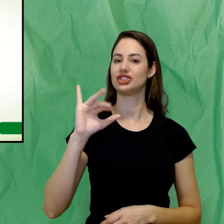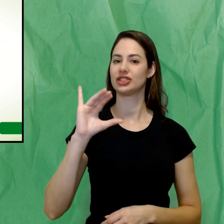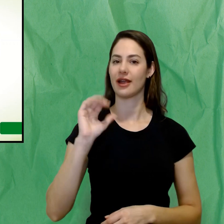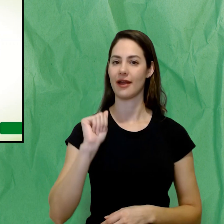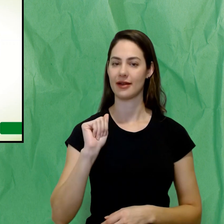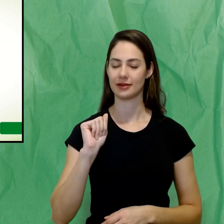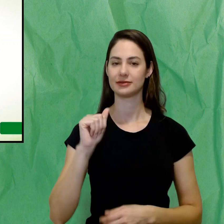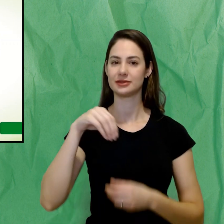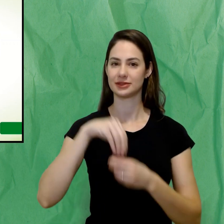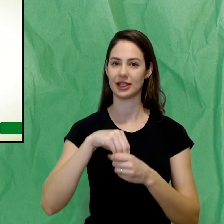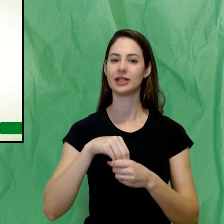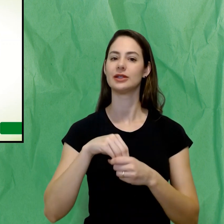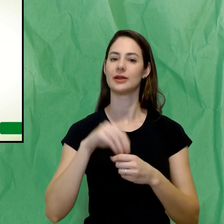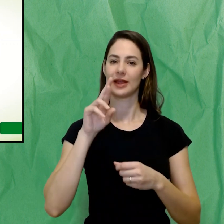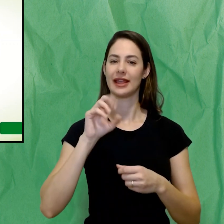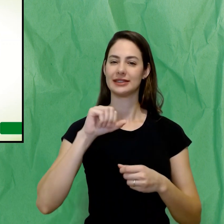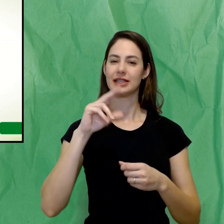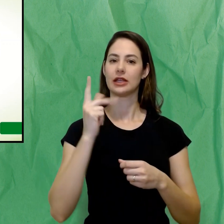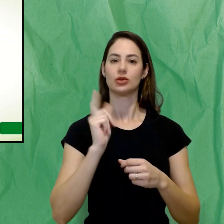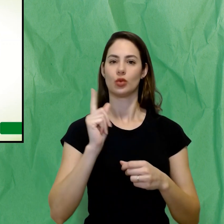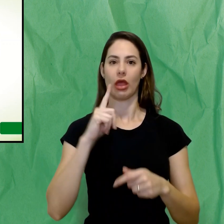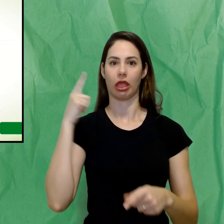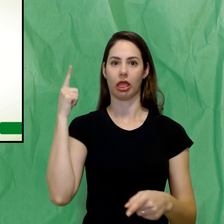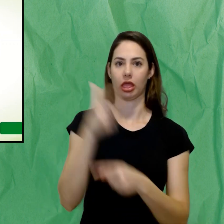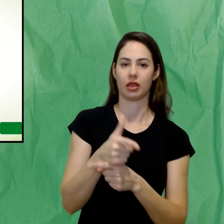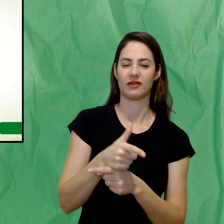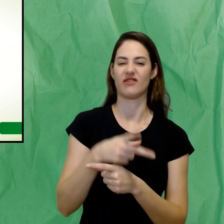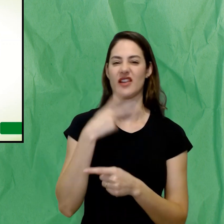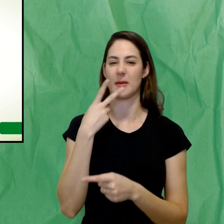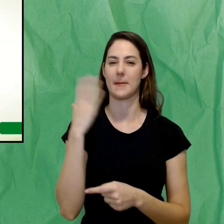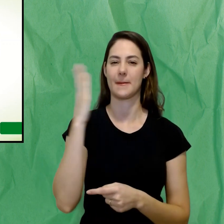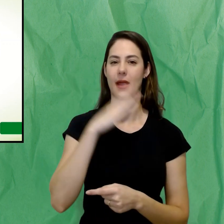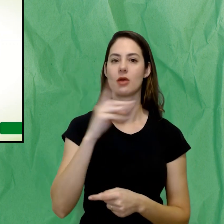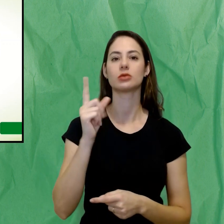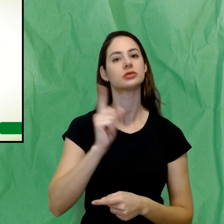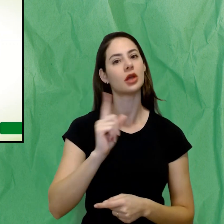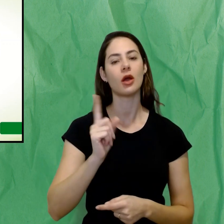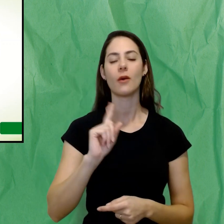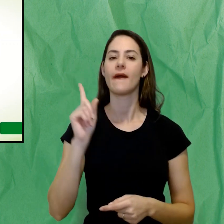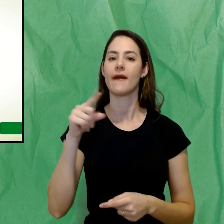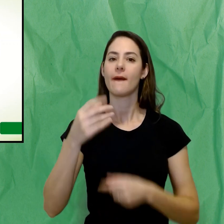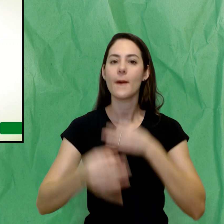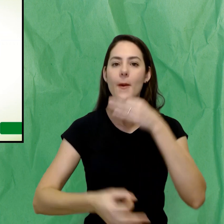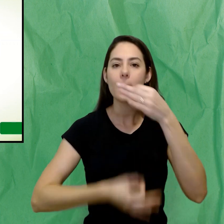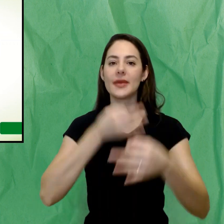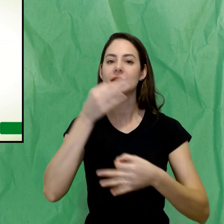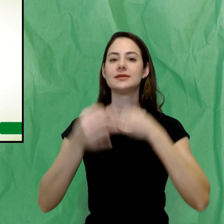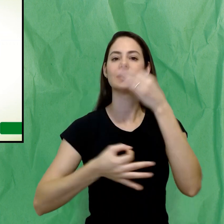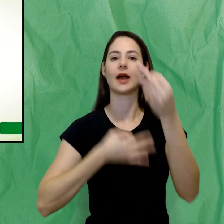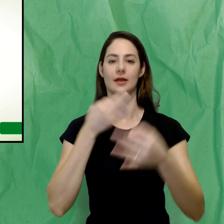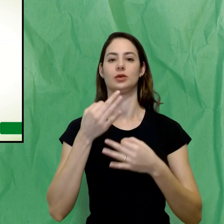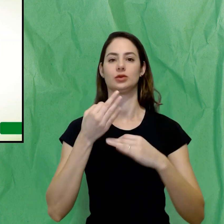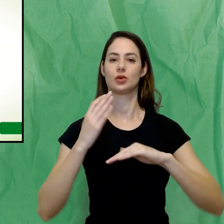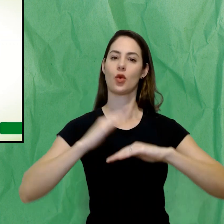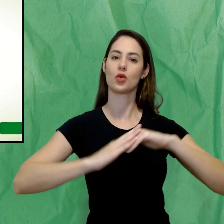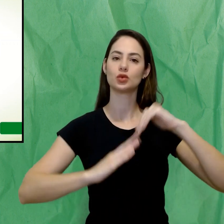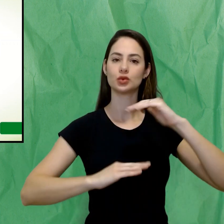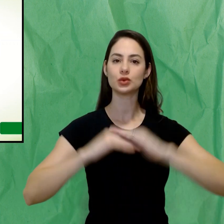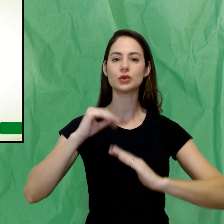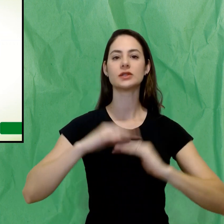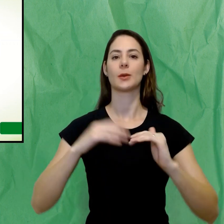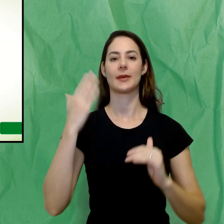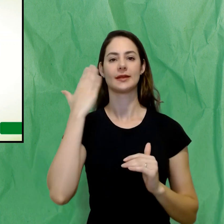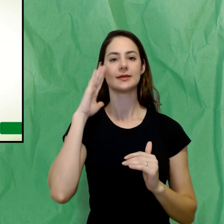resenha não significa depreciar algo, e sim capaz de tecer comentários que construam